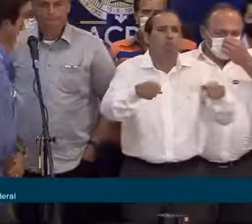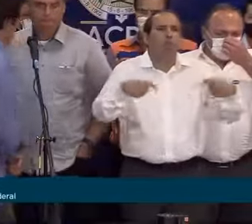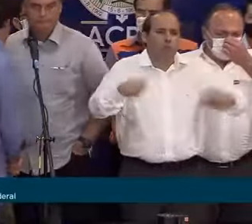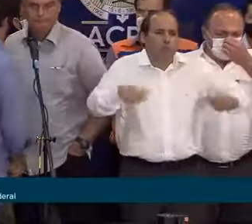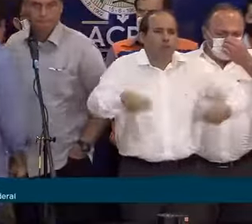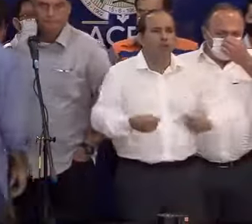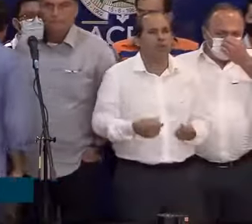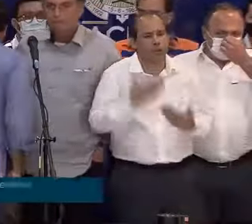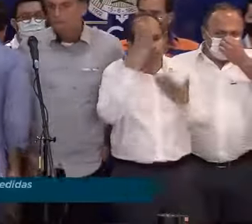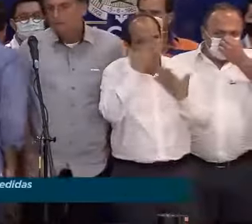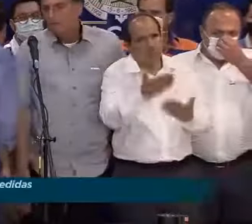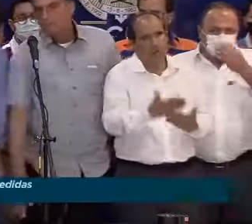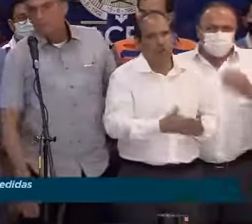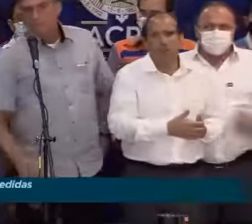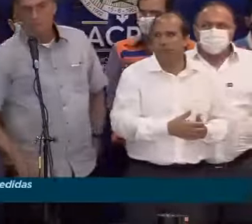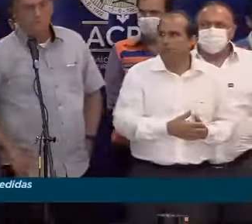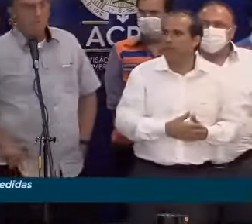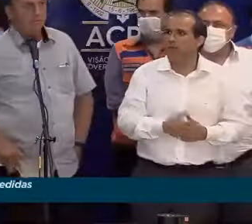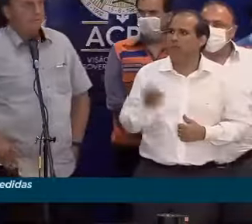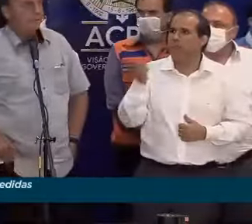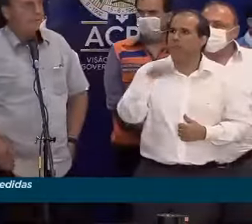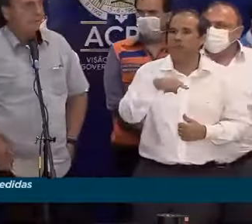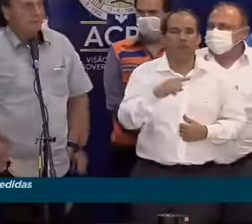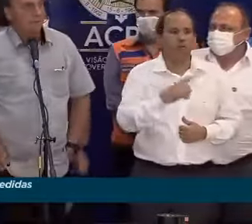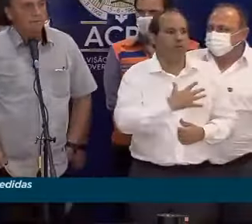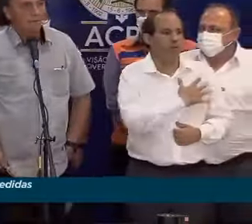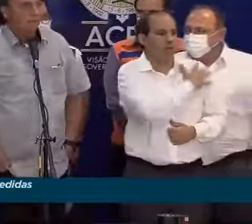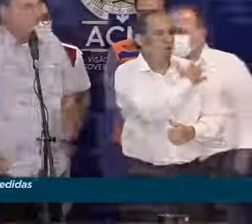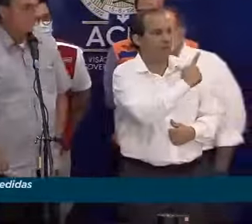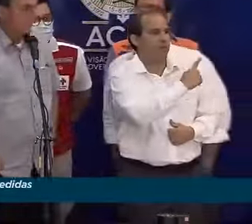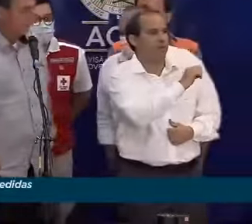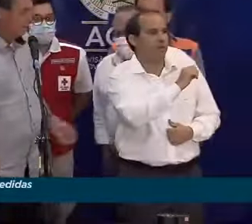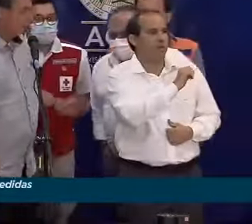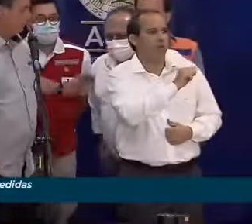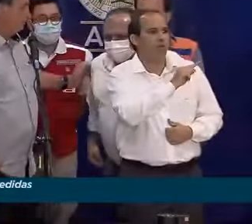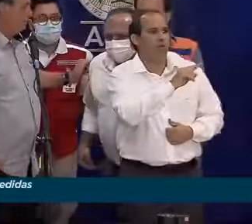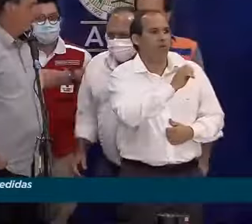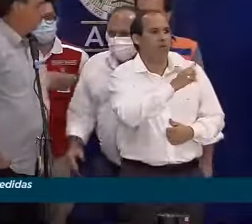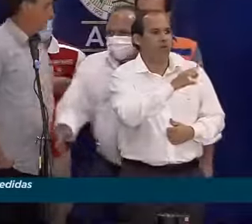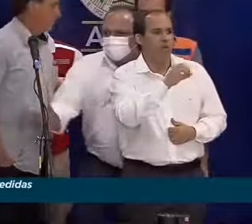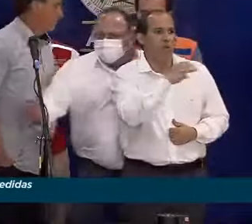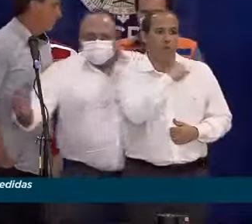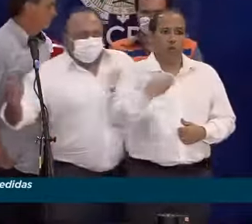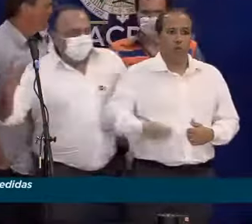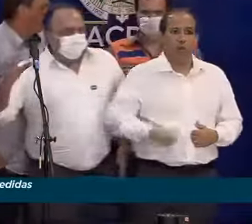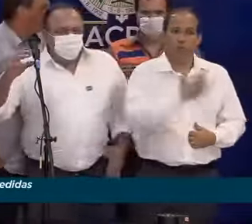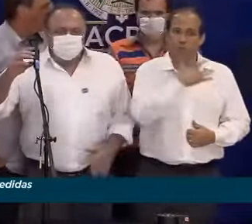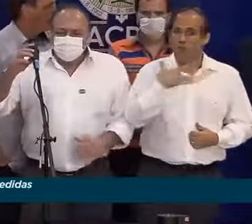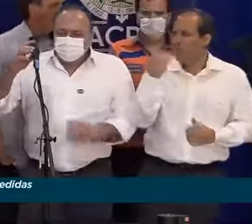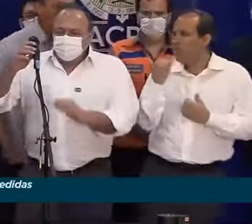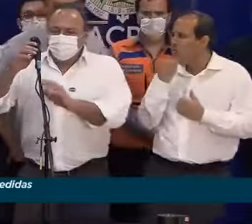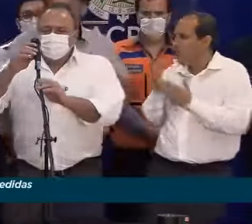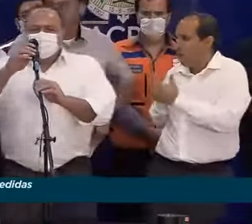Obrigado. O general Pazuello, nosso ministro da Saúde.